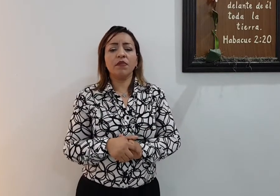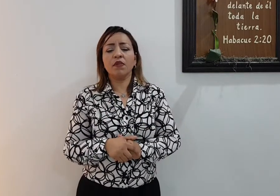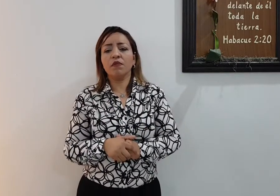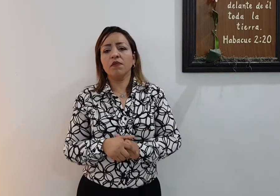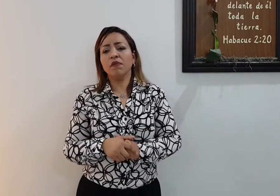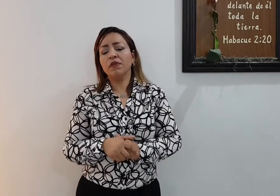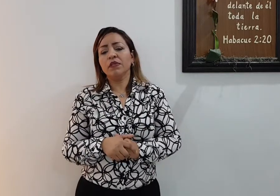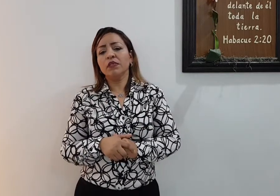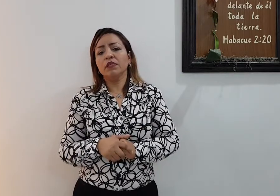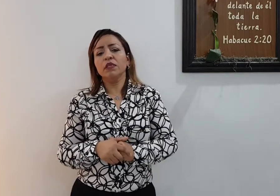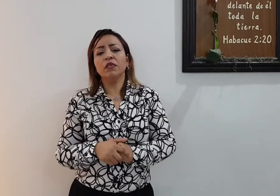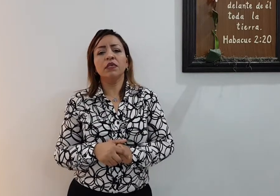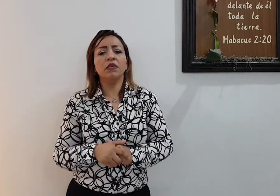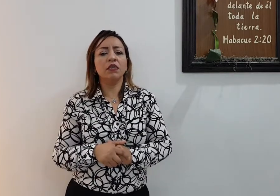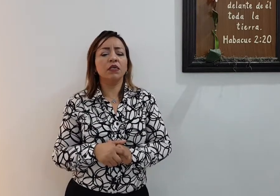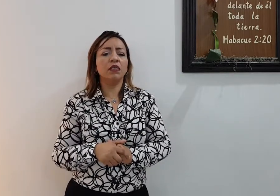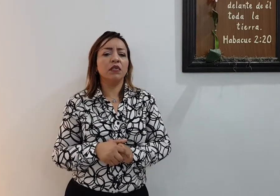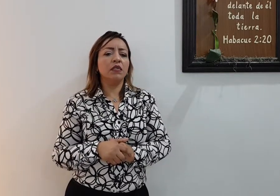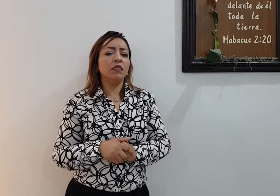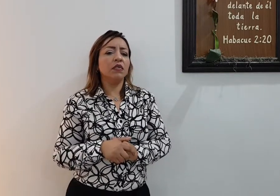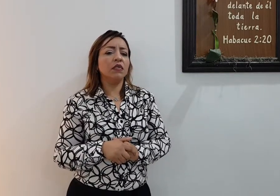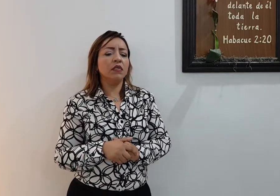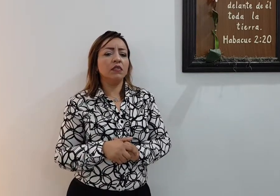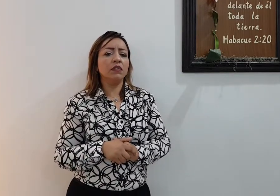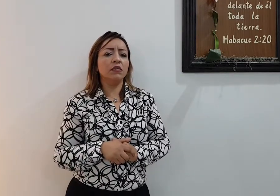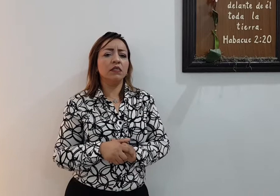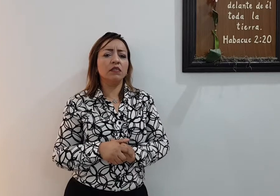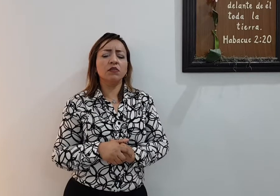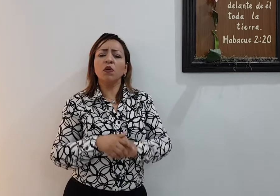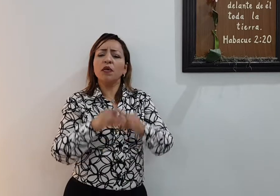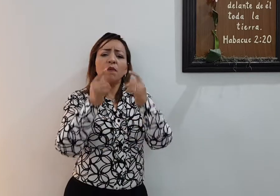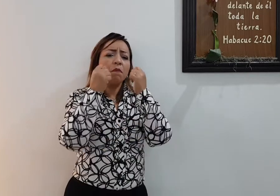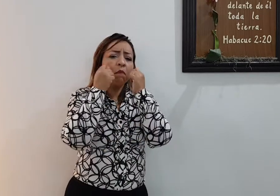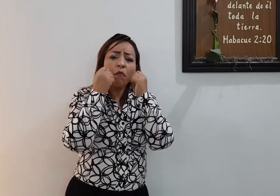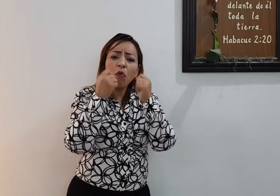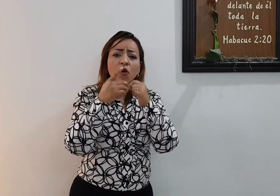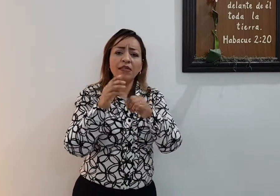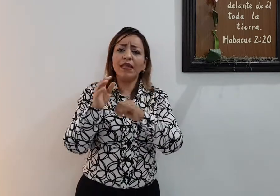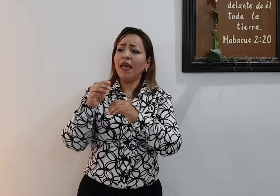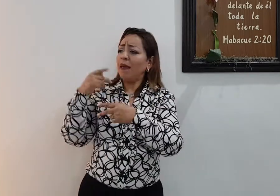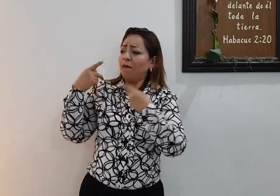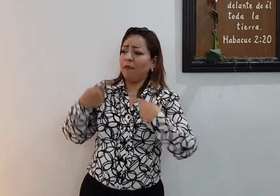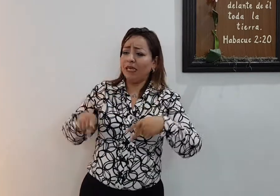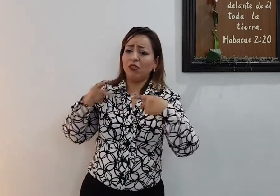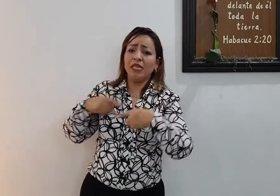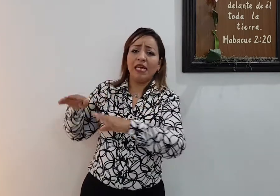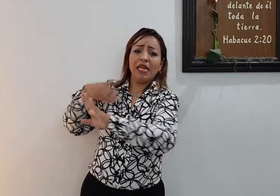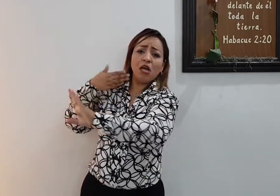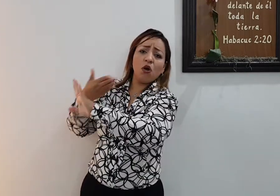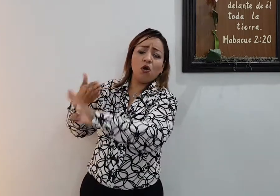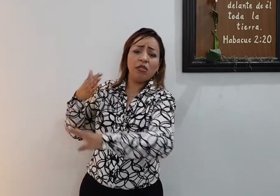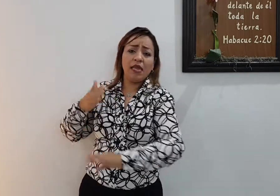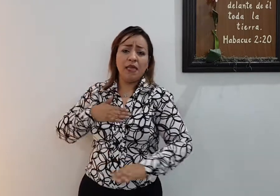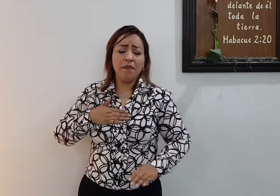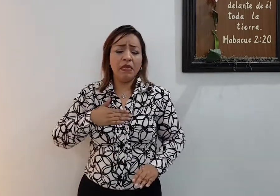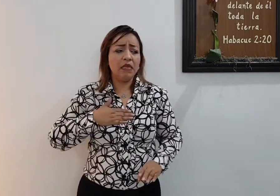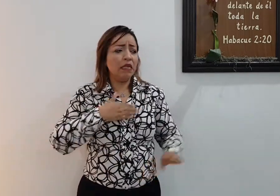No importa si alguien se levantó contra usted. No importa si usted está sumamente quebrantado por el